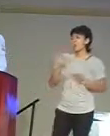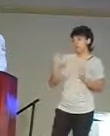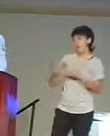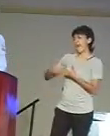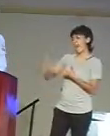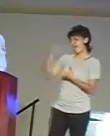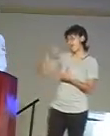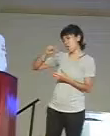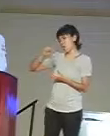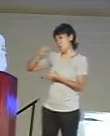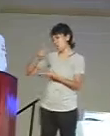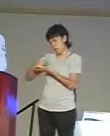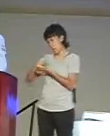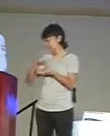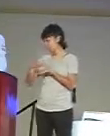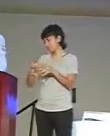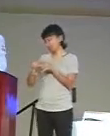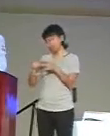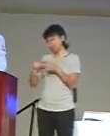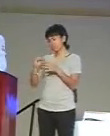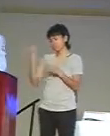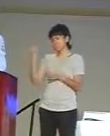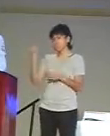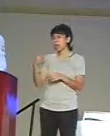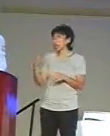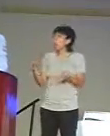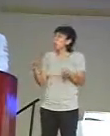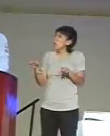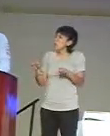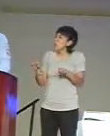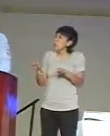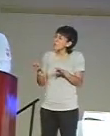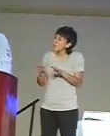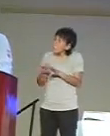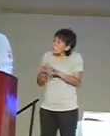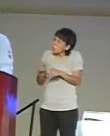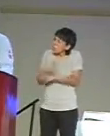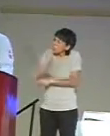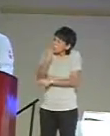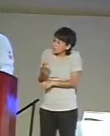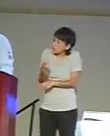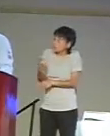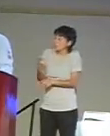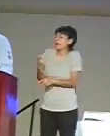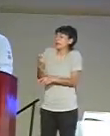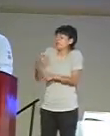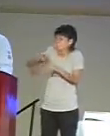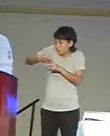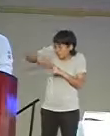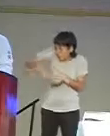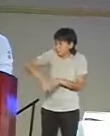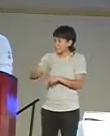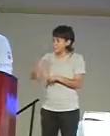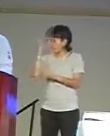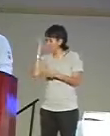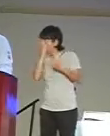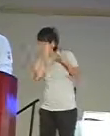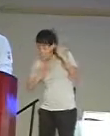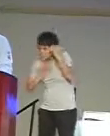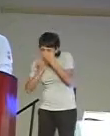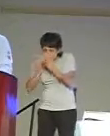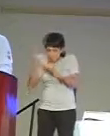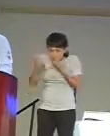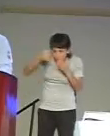construyen con epidemiología, en base a la epidemiología y en base a la mejor evidencia